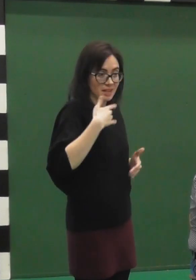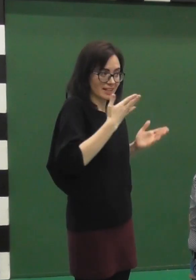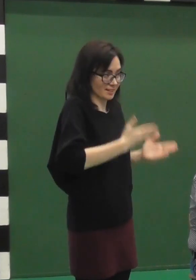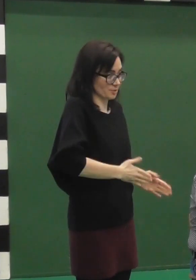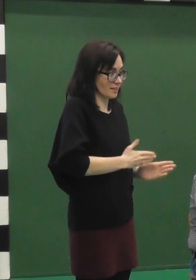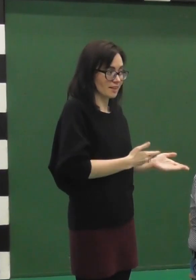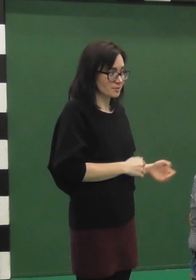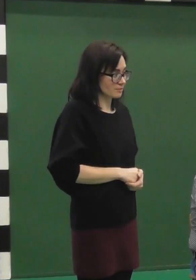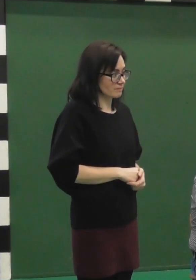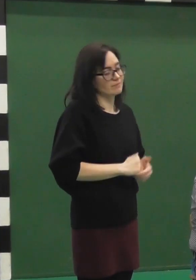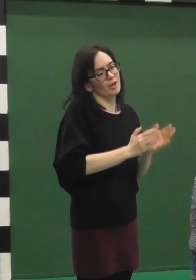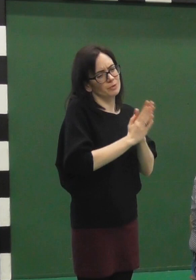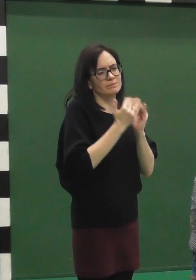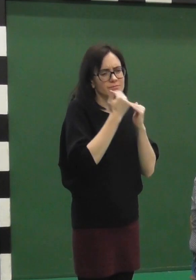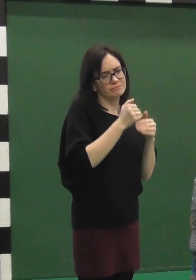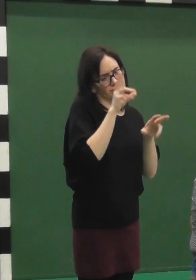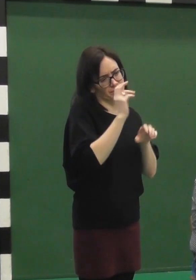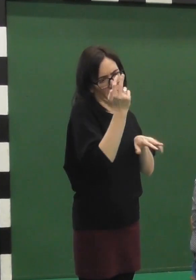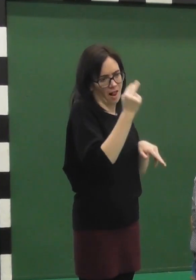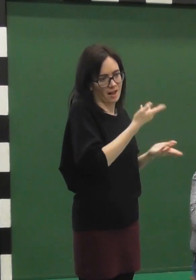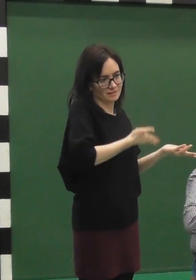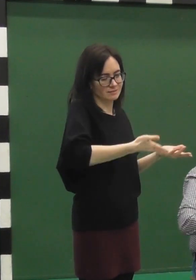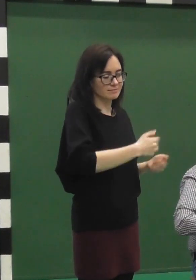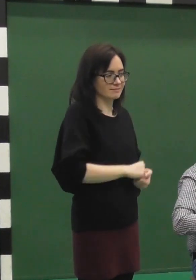hogy meghallgattak bennünket.